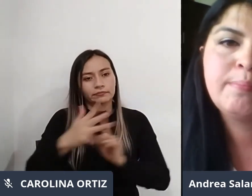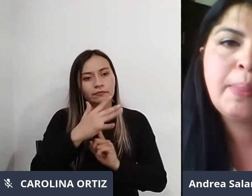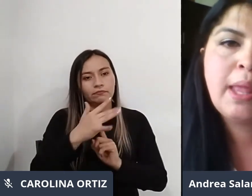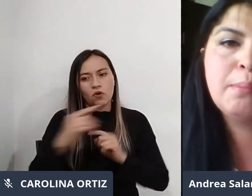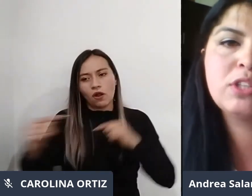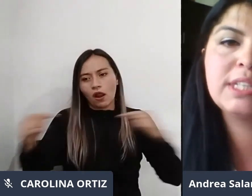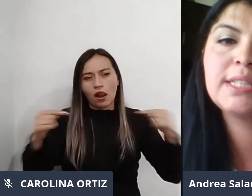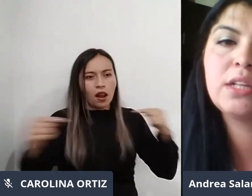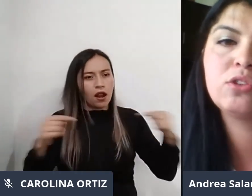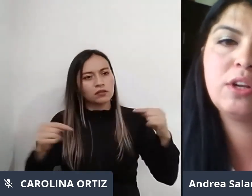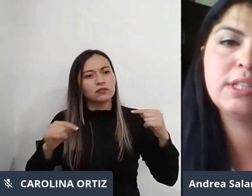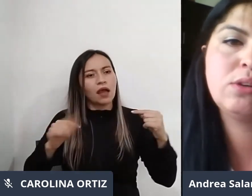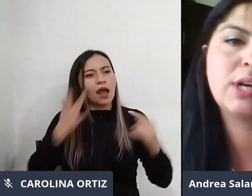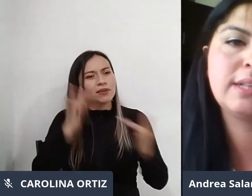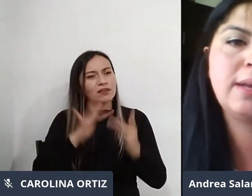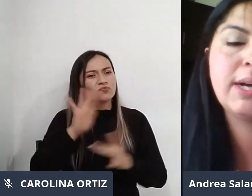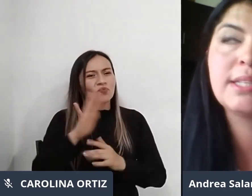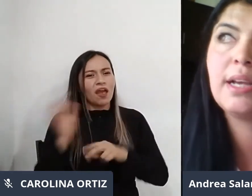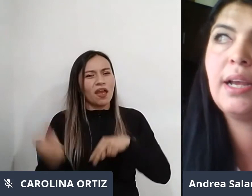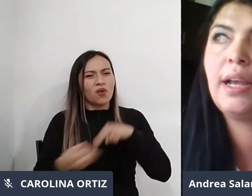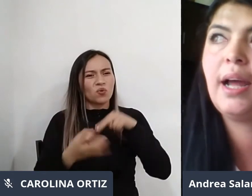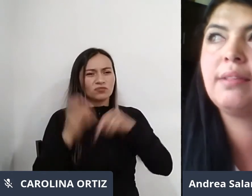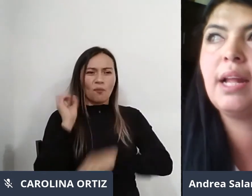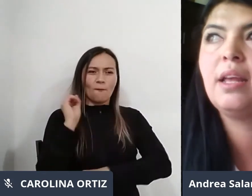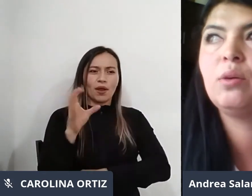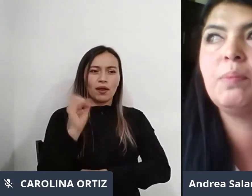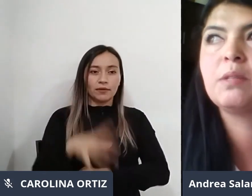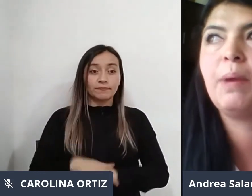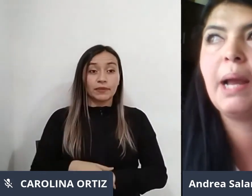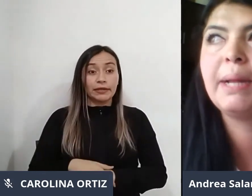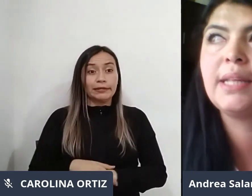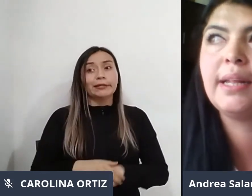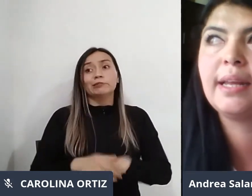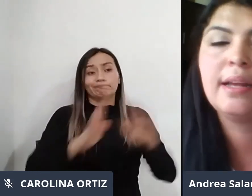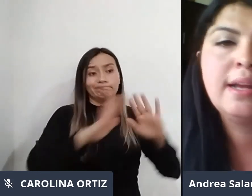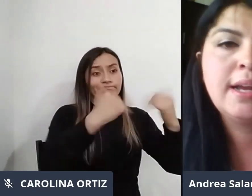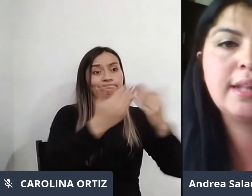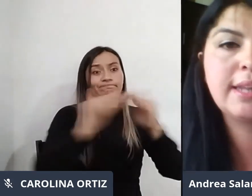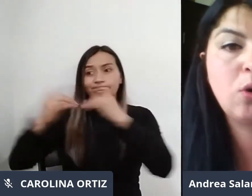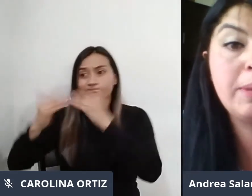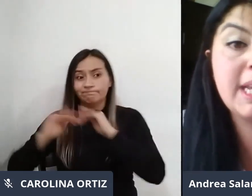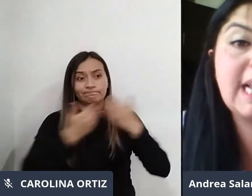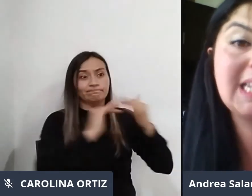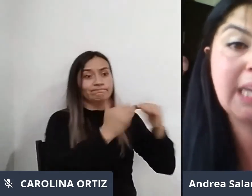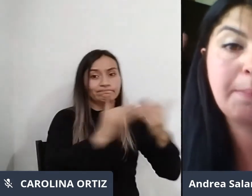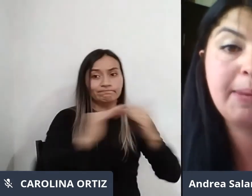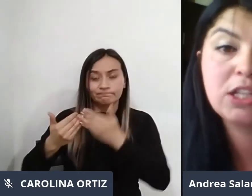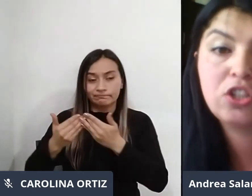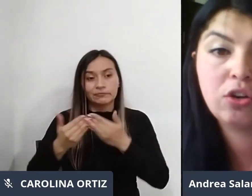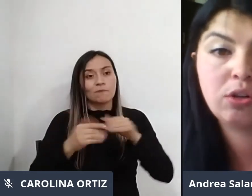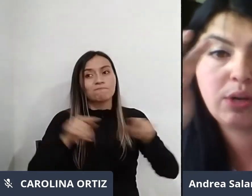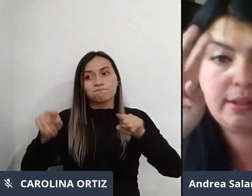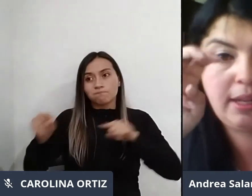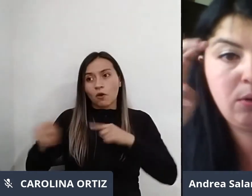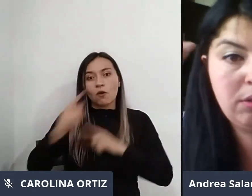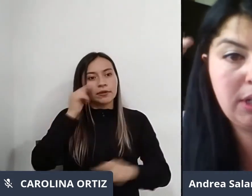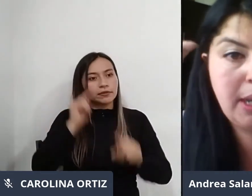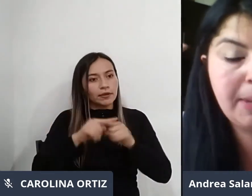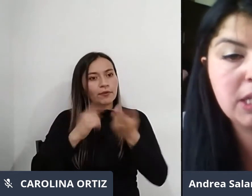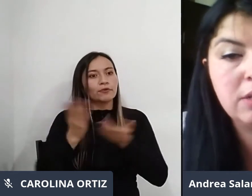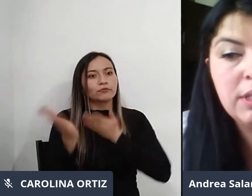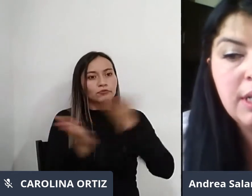bancaria. Muchas instituciones educativas han tenido, pues, para mantener, entre comillas, el servicio